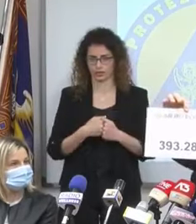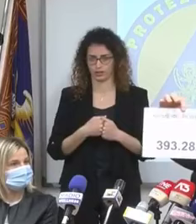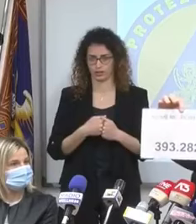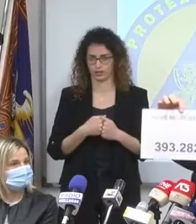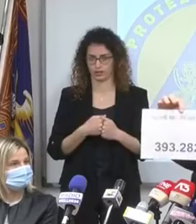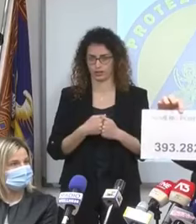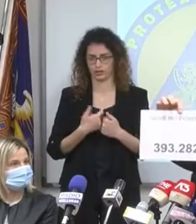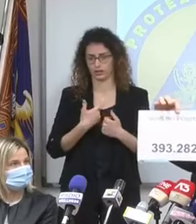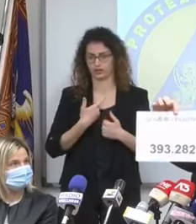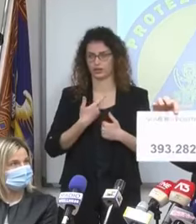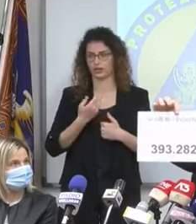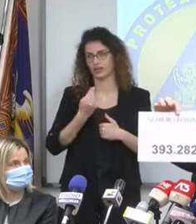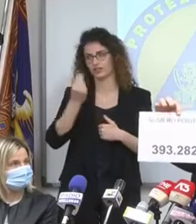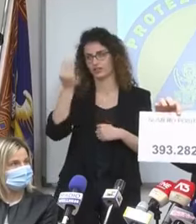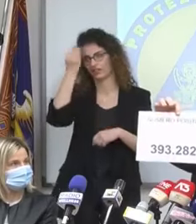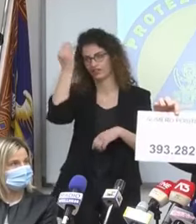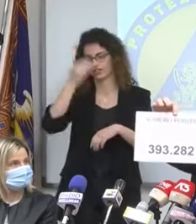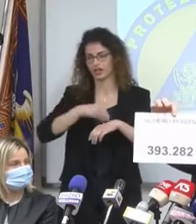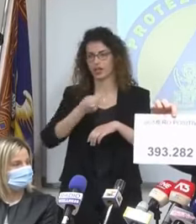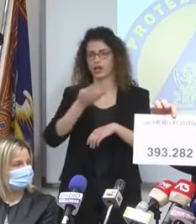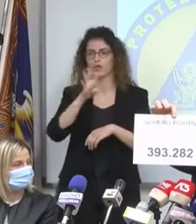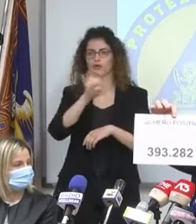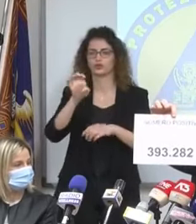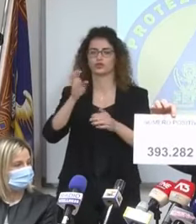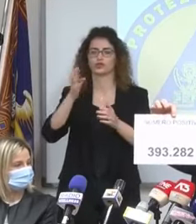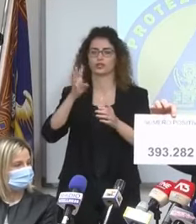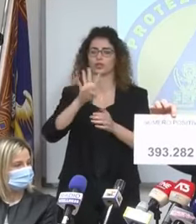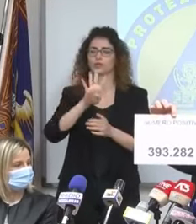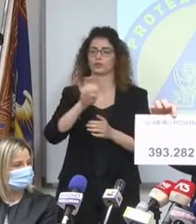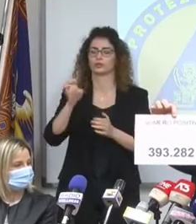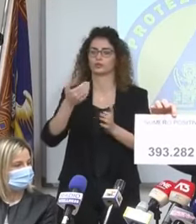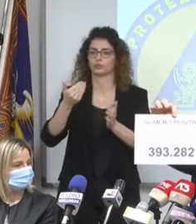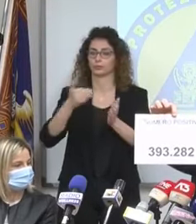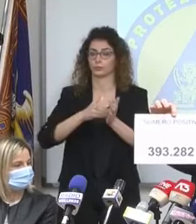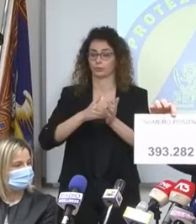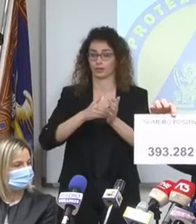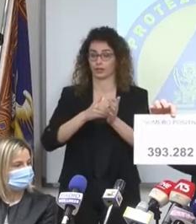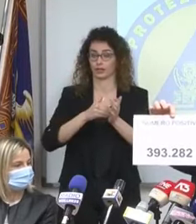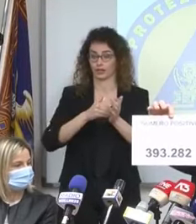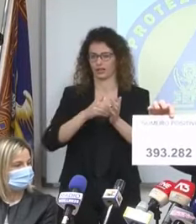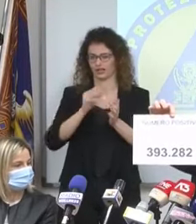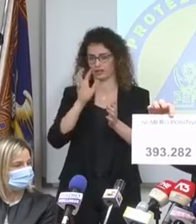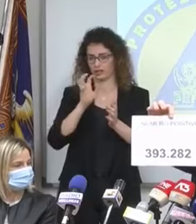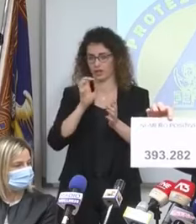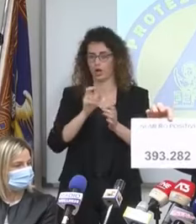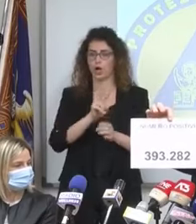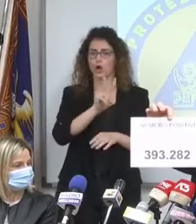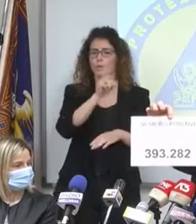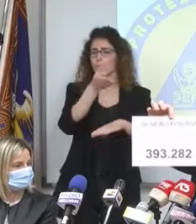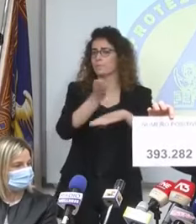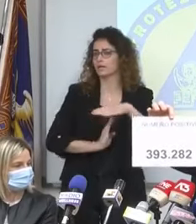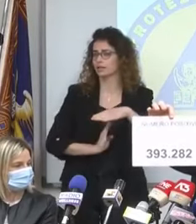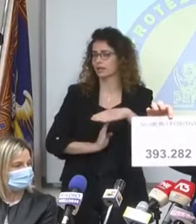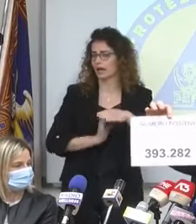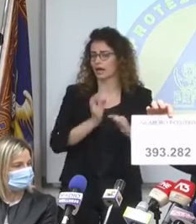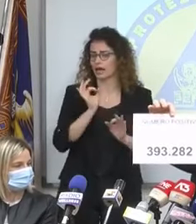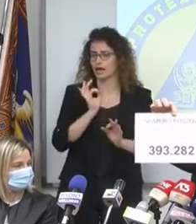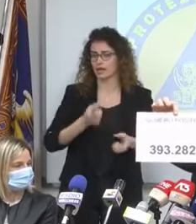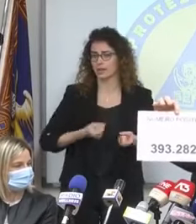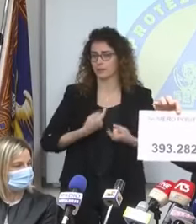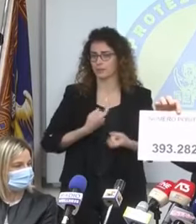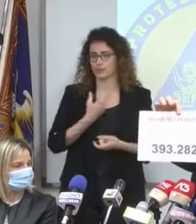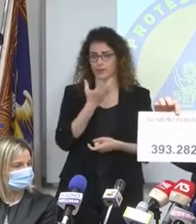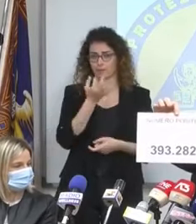se facciamo 400.000 per far conto tondo, 200.000 non hanno avuto mai sintomi. Sono stati messi in quarantena perché